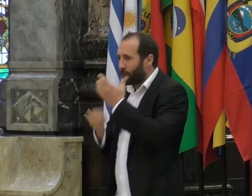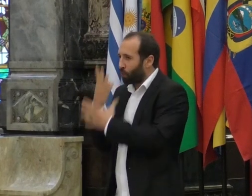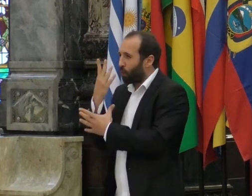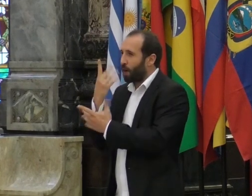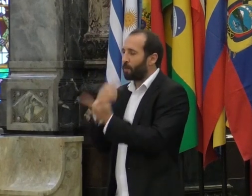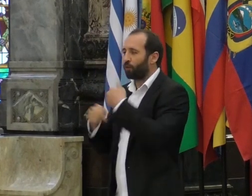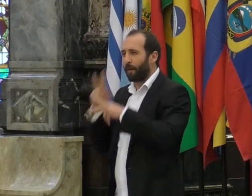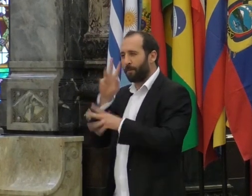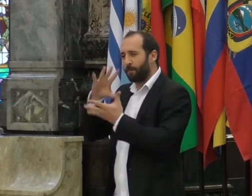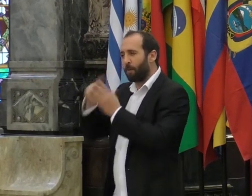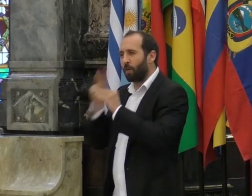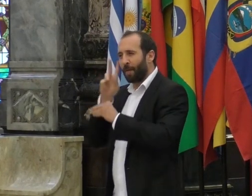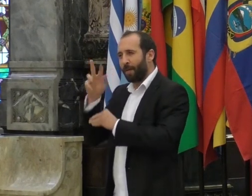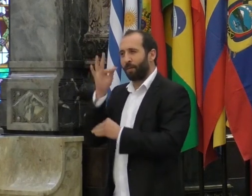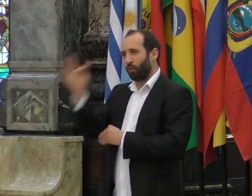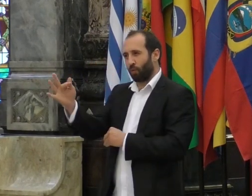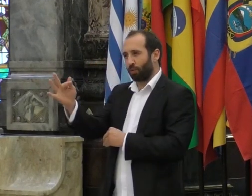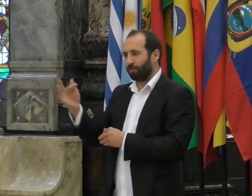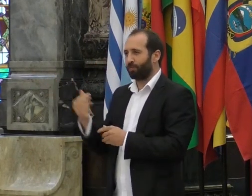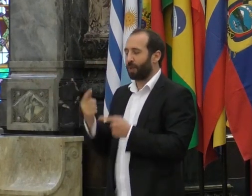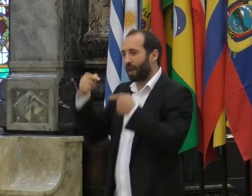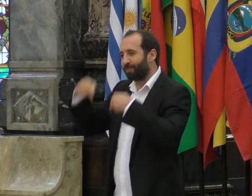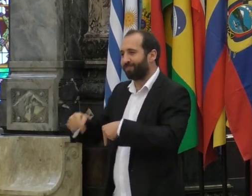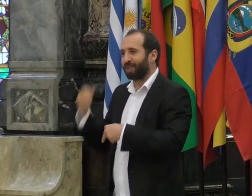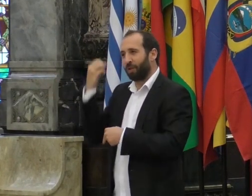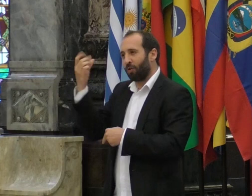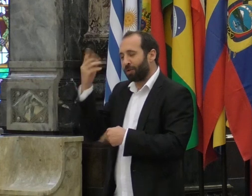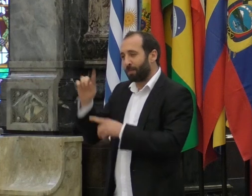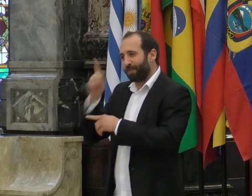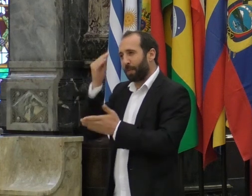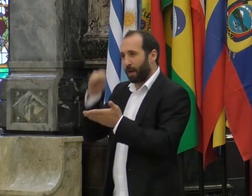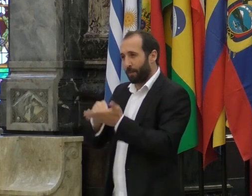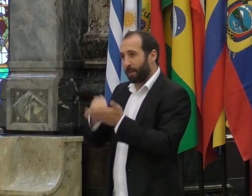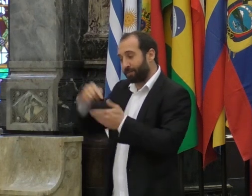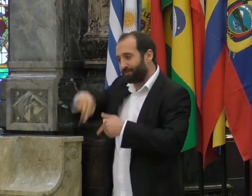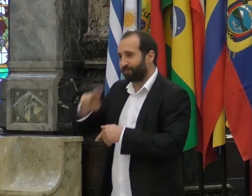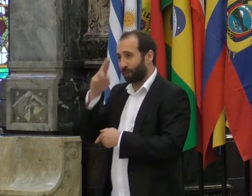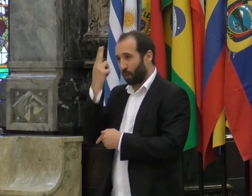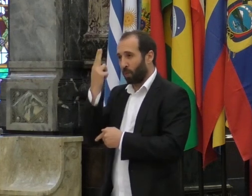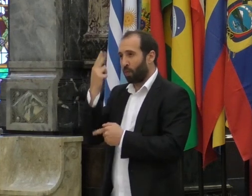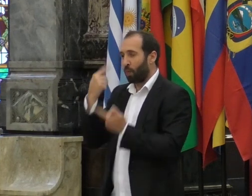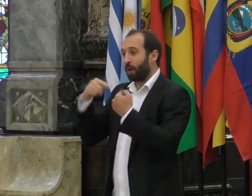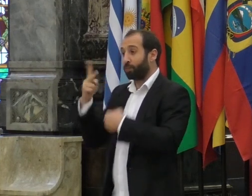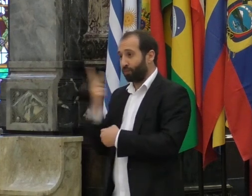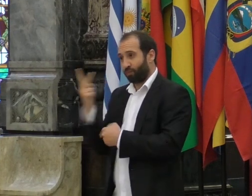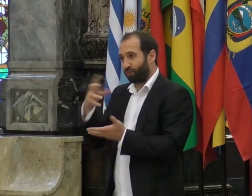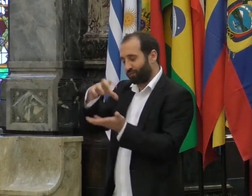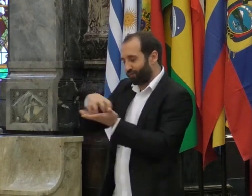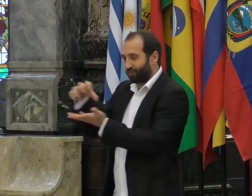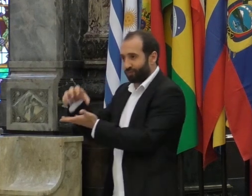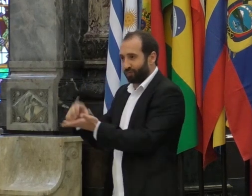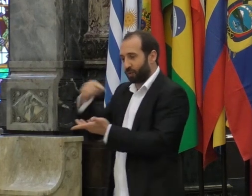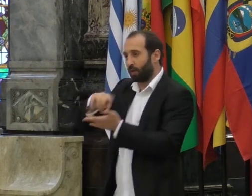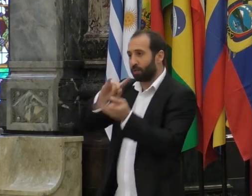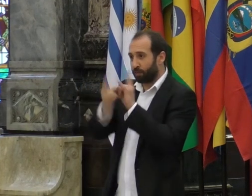y perspectivas de futuro. Un evento que se realiza por primera vez aquí en Uruguay, en dos sedes, como lo es aquí,